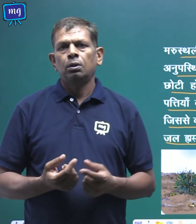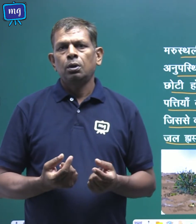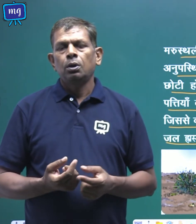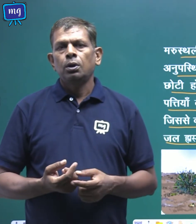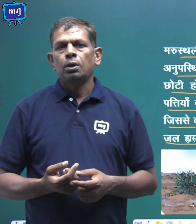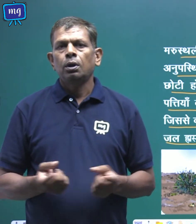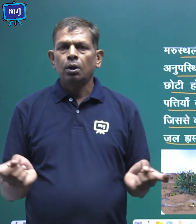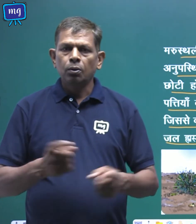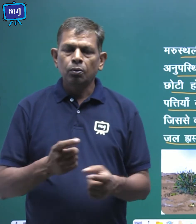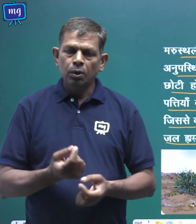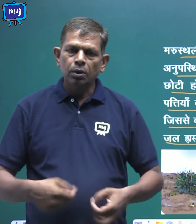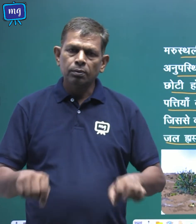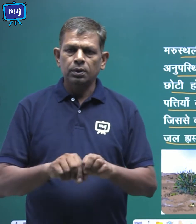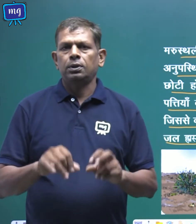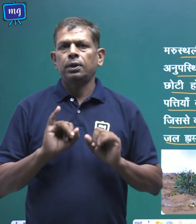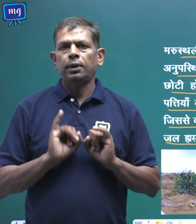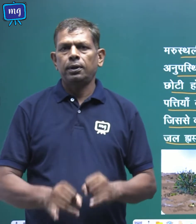अनुकूलन वाली विशेषताएं हैं